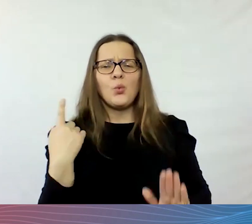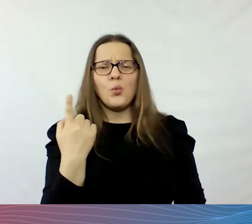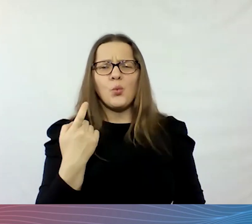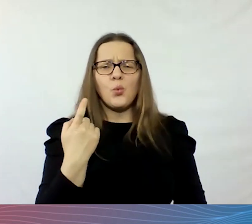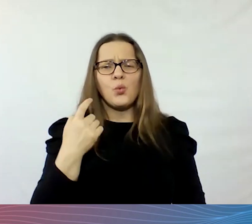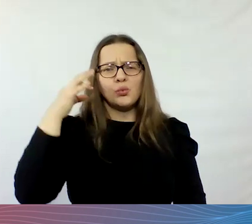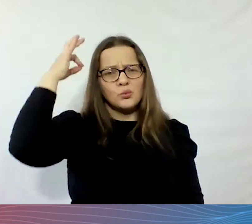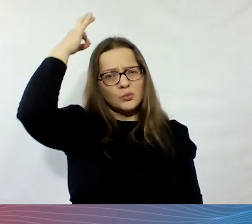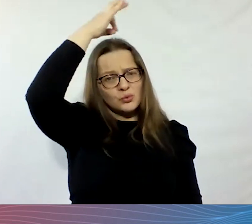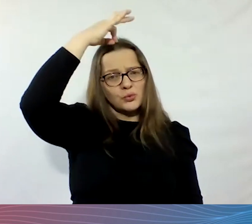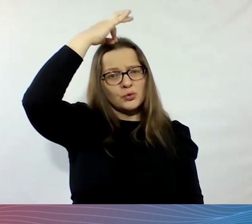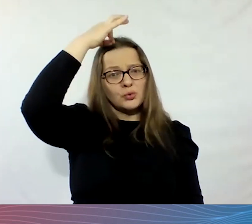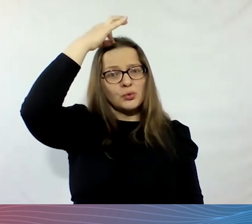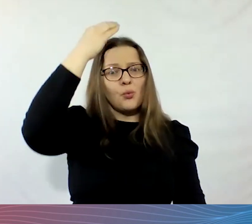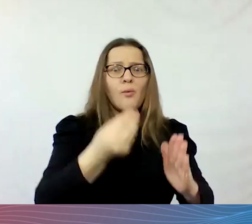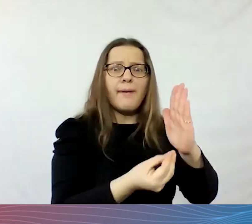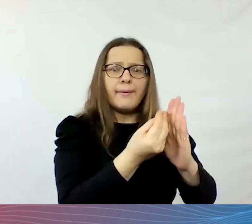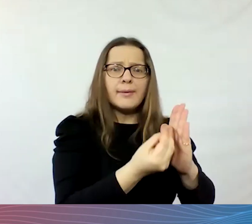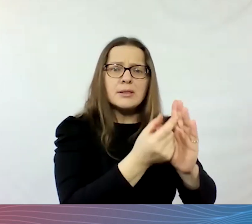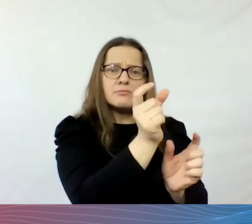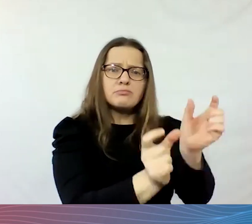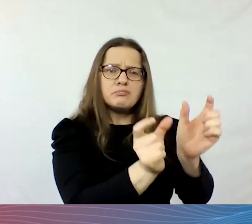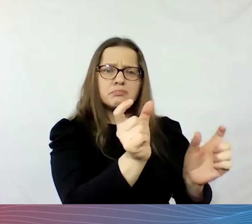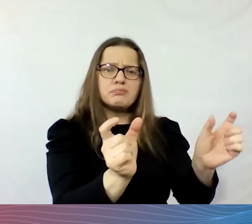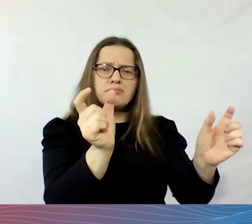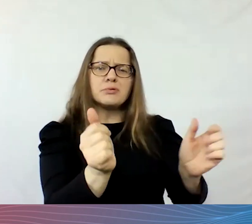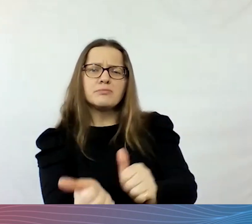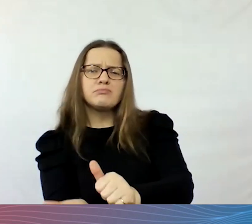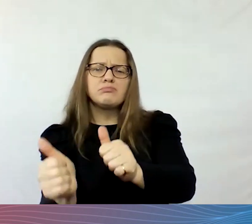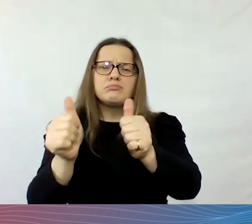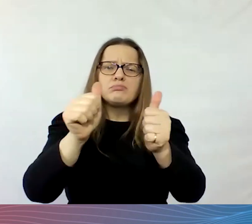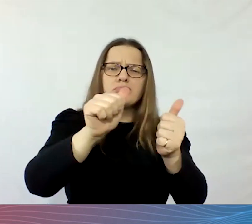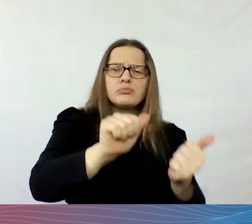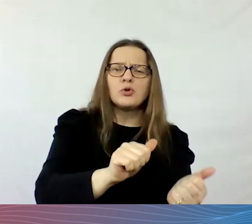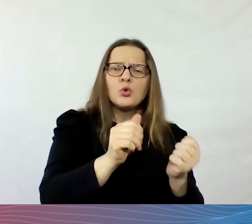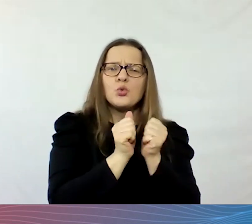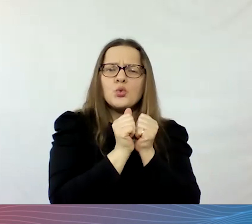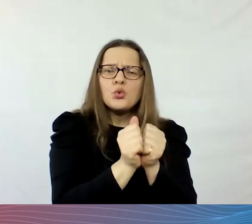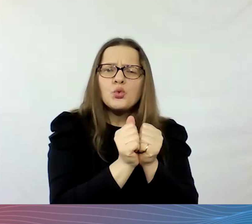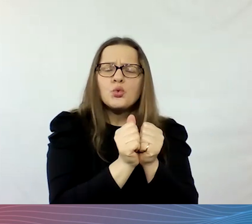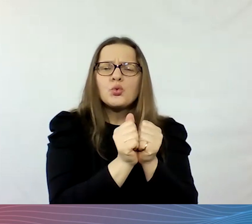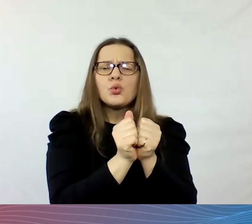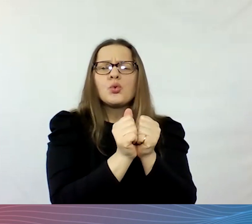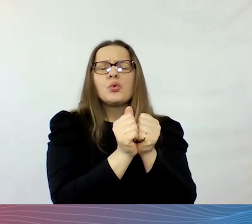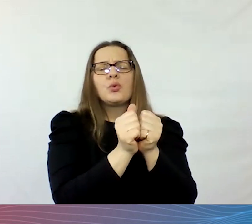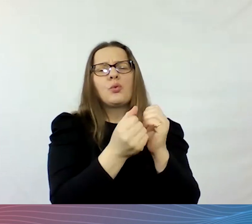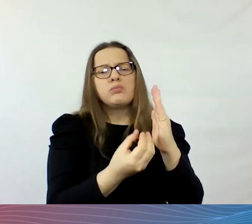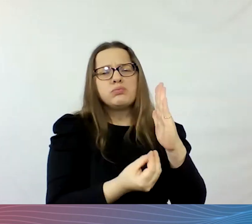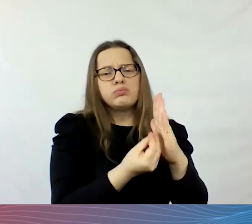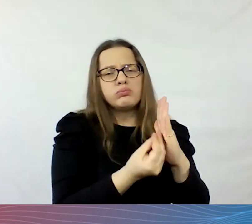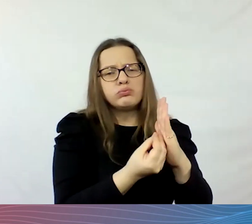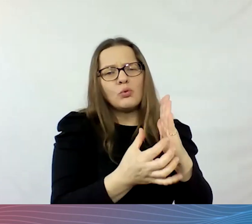fomos batizados em um corpo, quer judeus, quer gregos, quer escravos, quer livres,